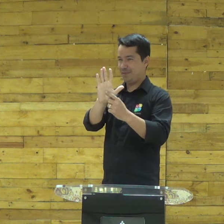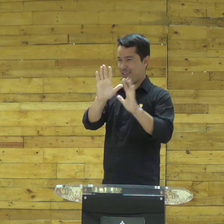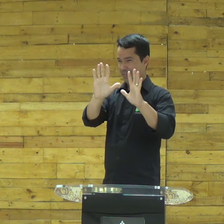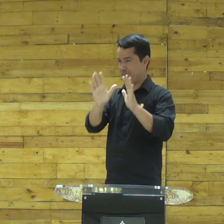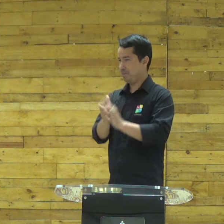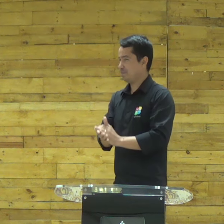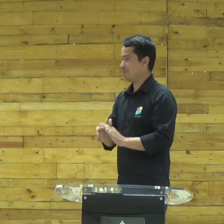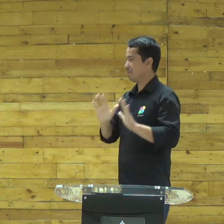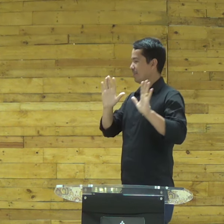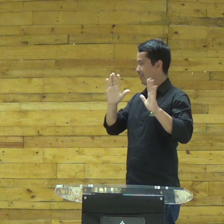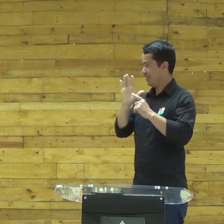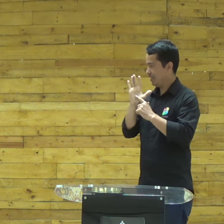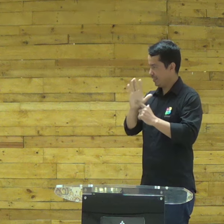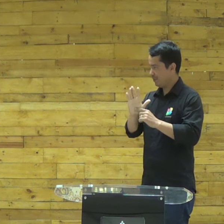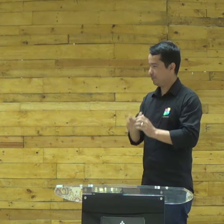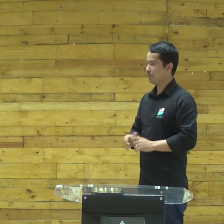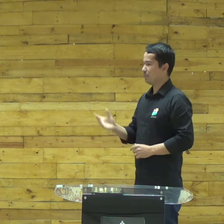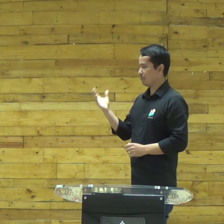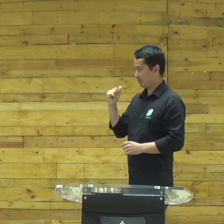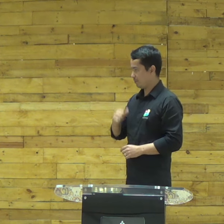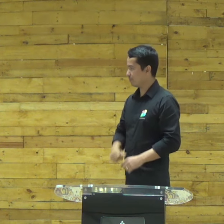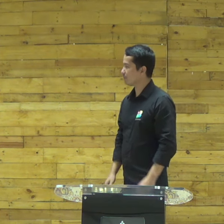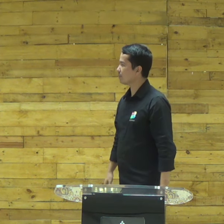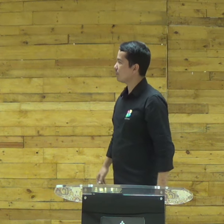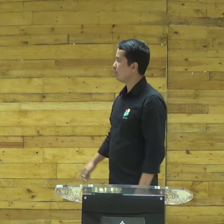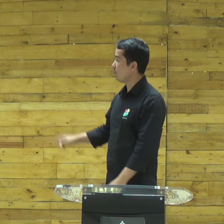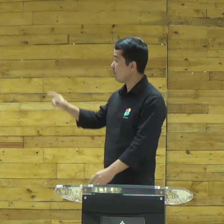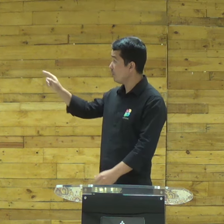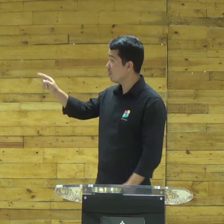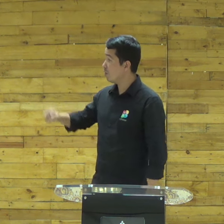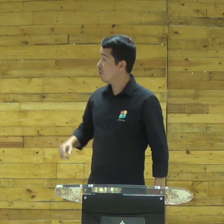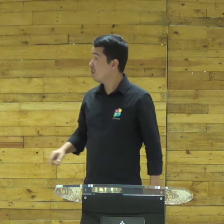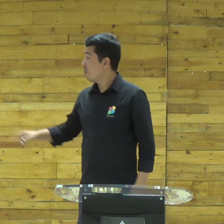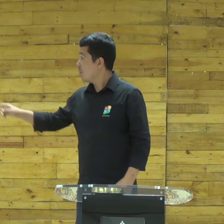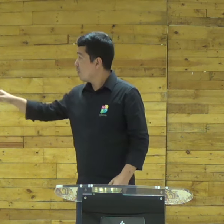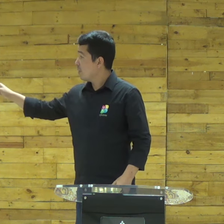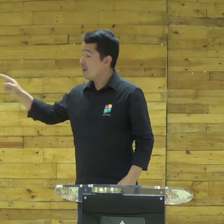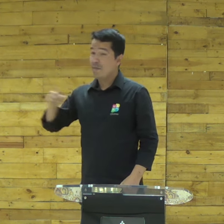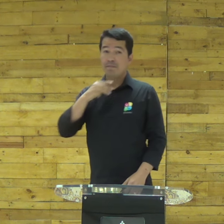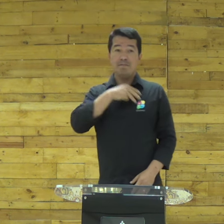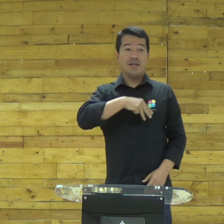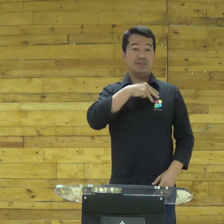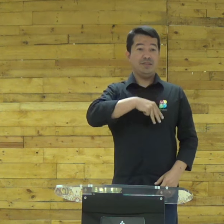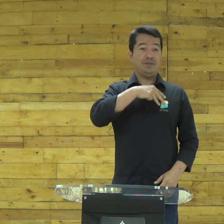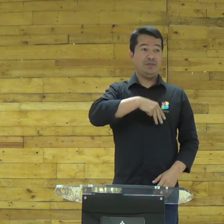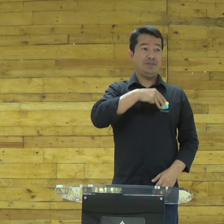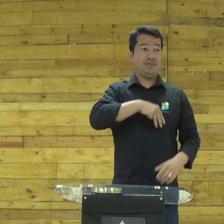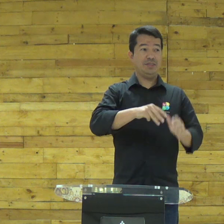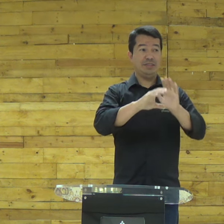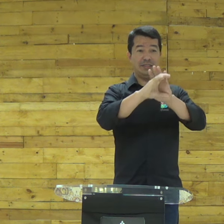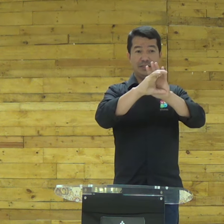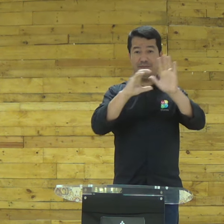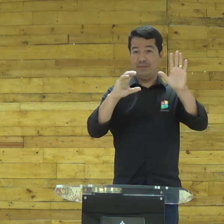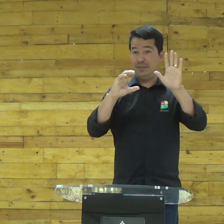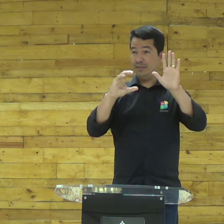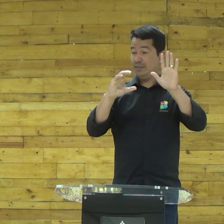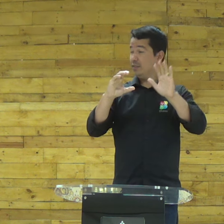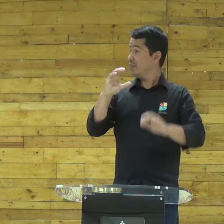a você quero lhe mostrar pode passar em Mateus